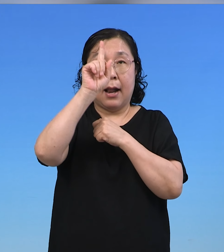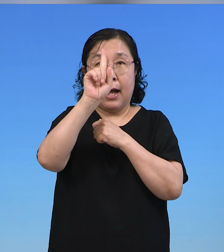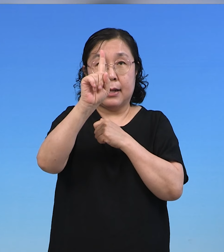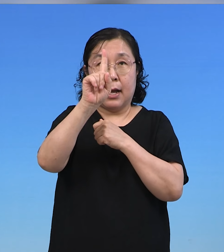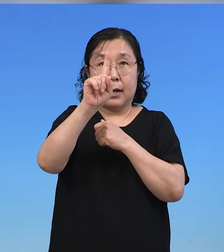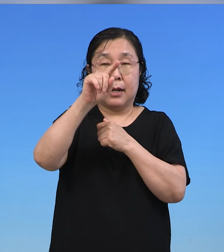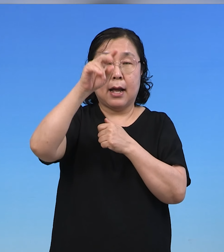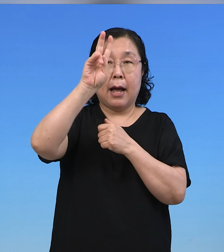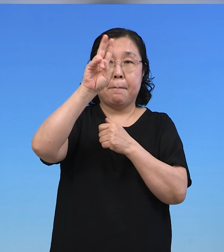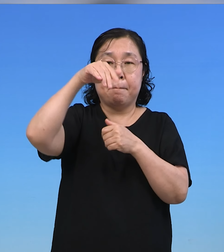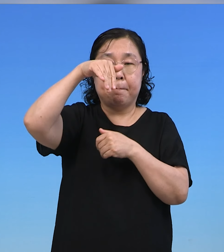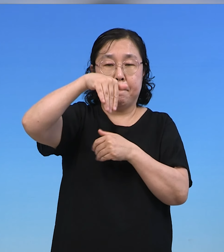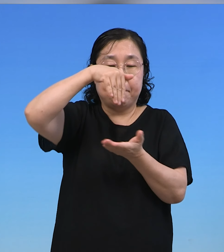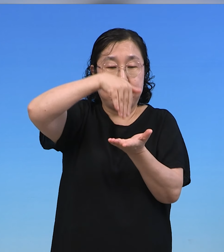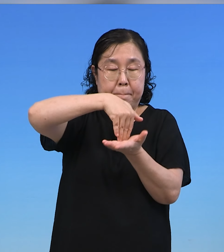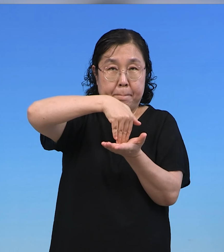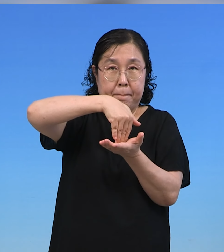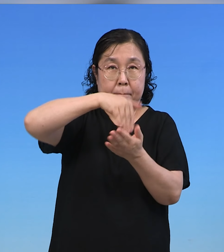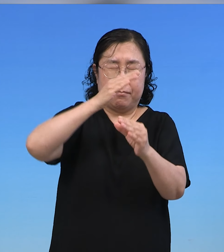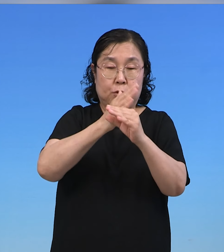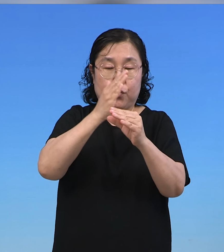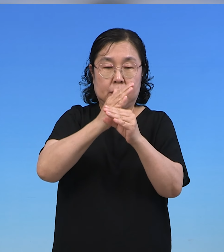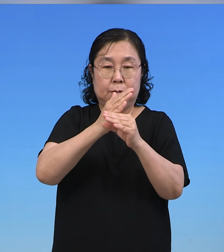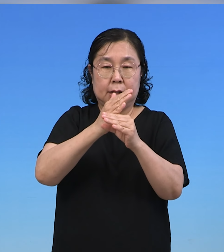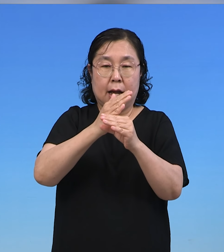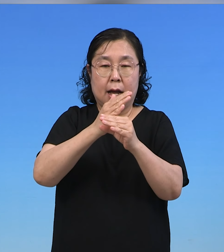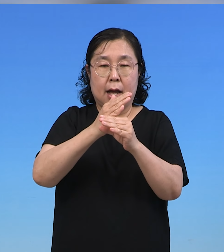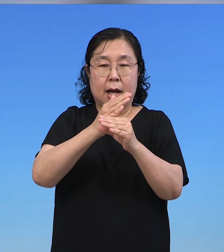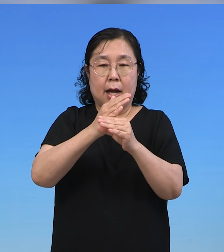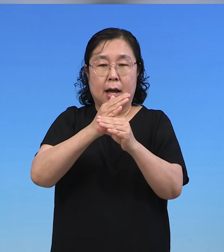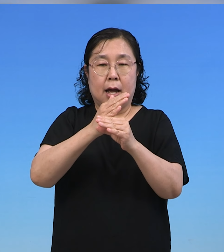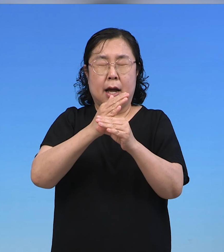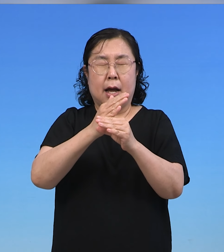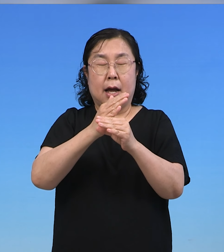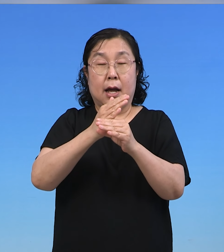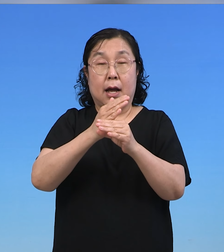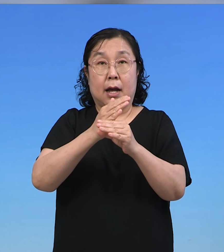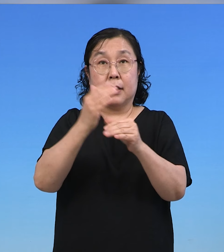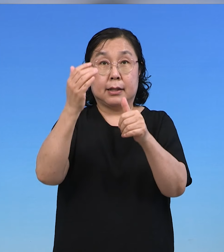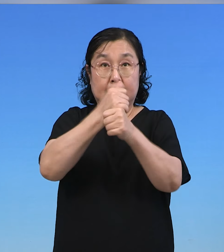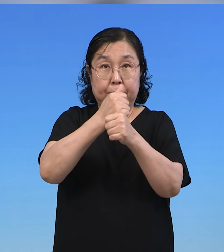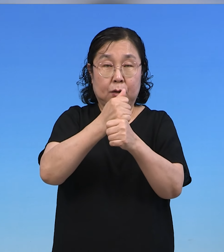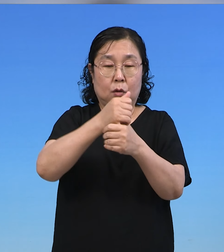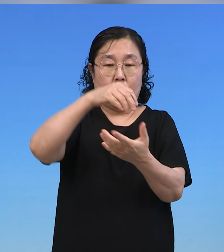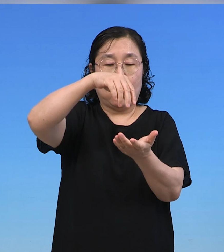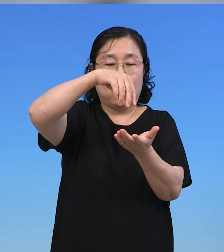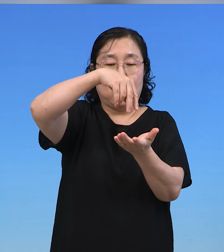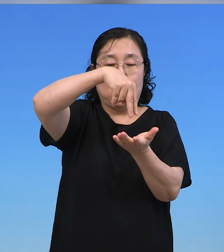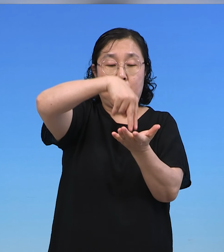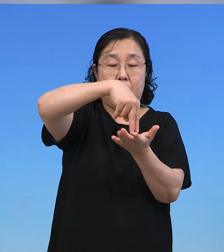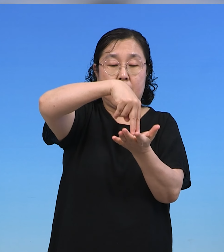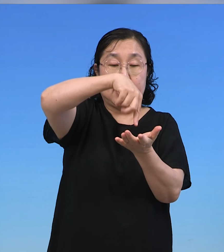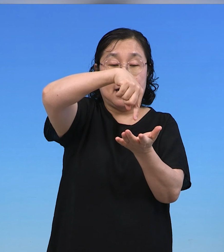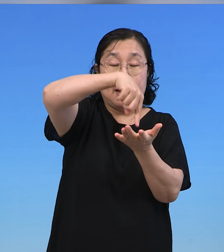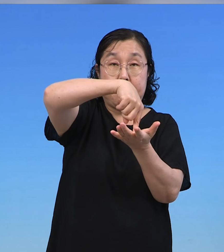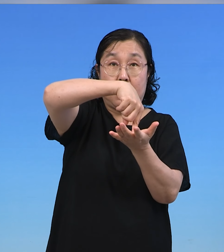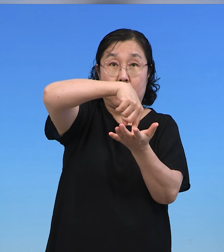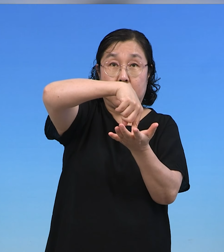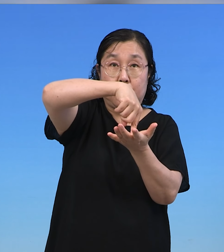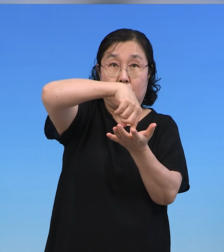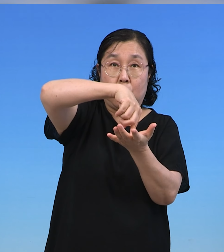아닙니까? 딱 한 발을 들어가지고 자기 몸의 중심을 잡고요, 그렇게 하고 회전을 이제 이렇게 하는데, 회전하기